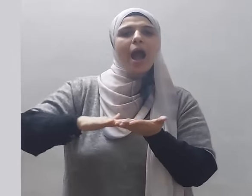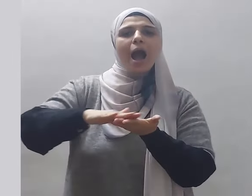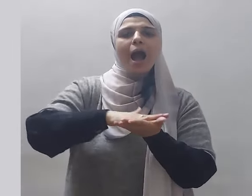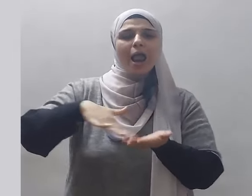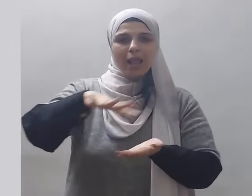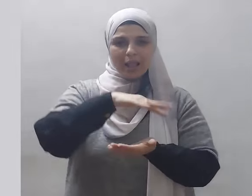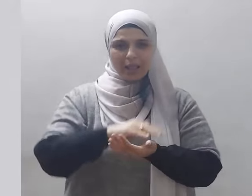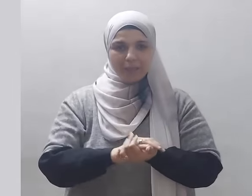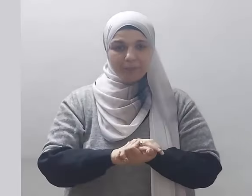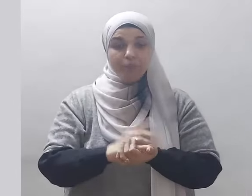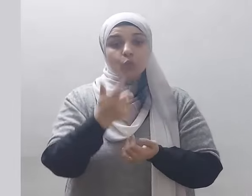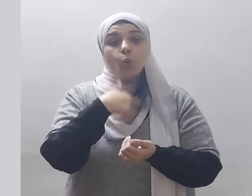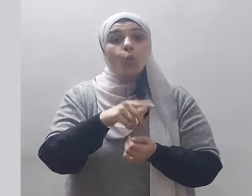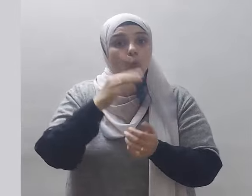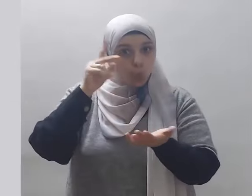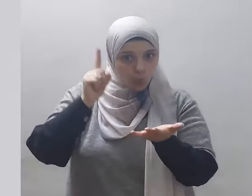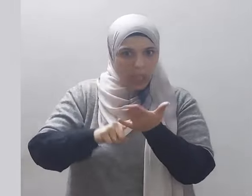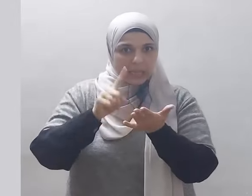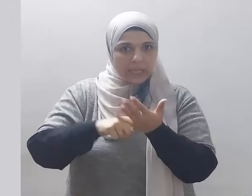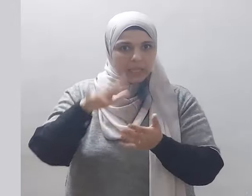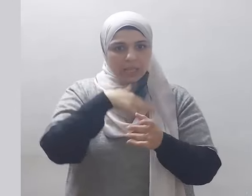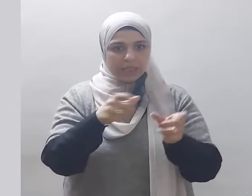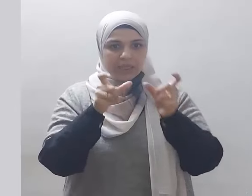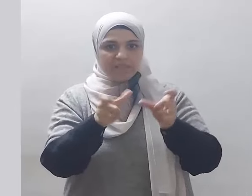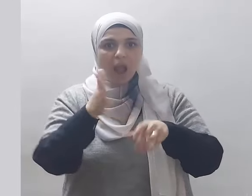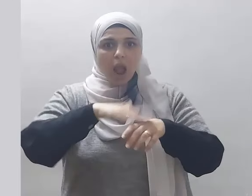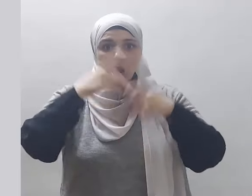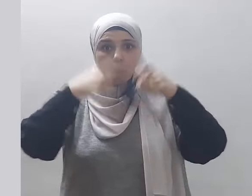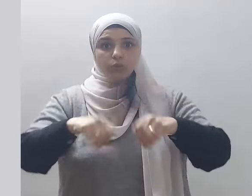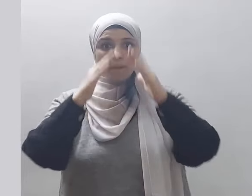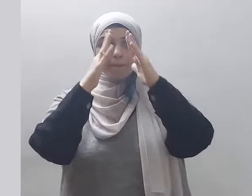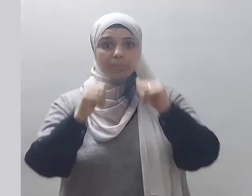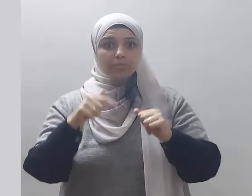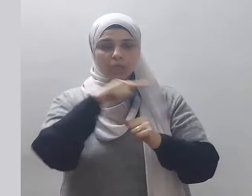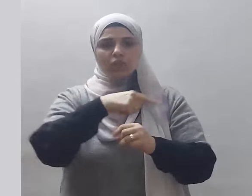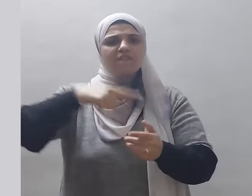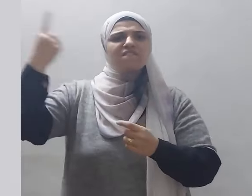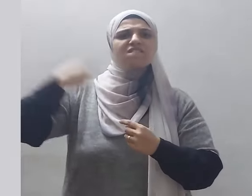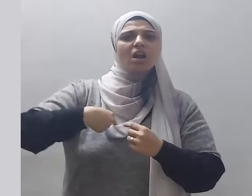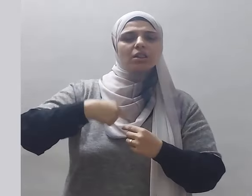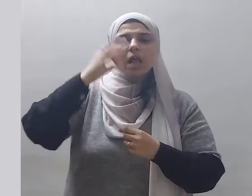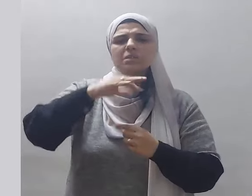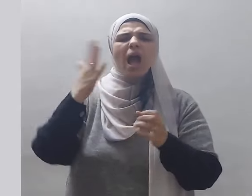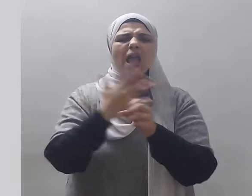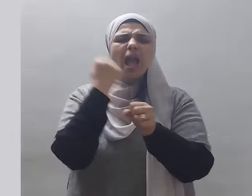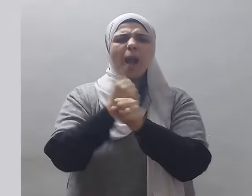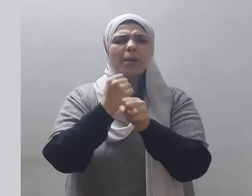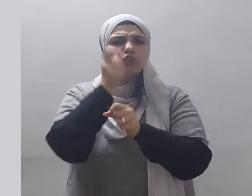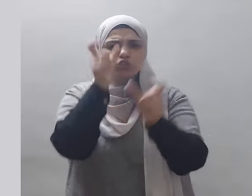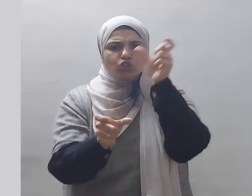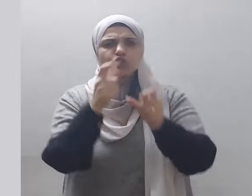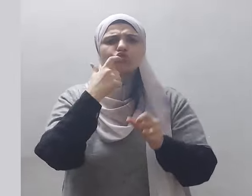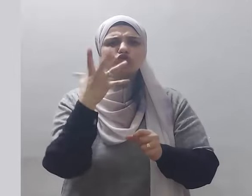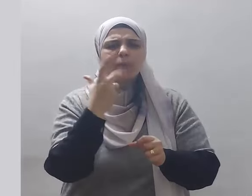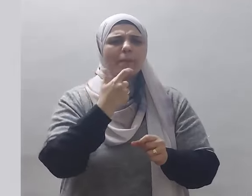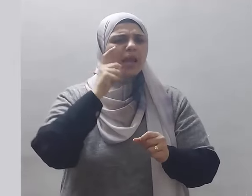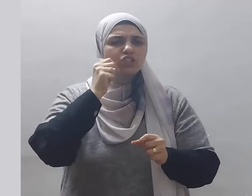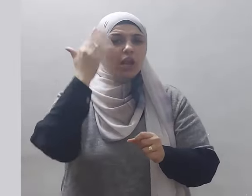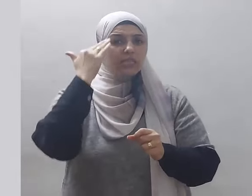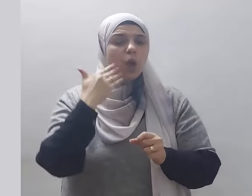ونؤكد ان الدفاع عن الاوطان يصير فرض عين على من يكلف به او ينتدب له وحال تعرض